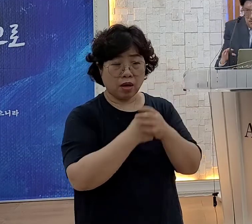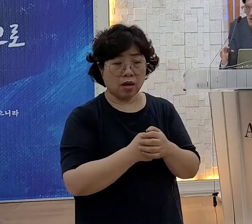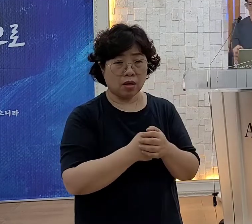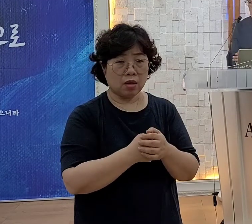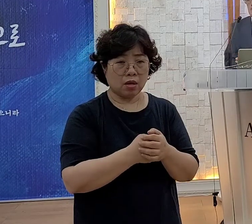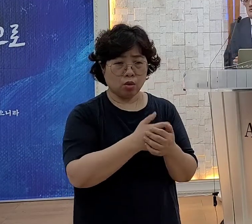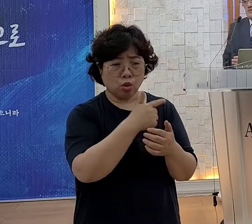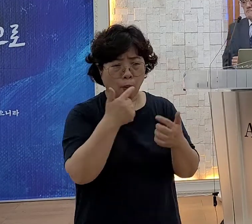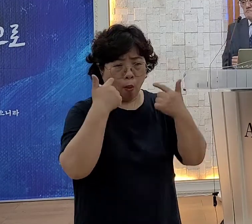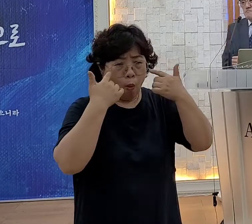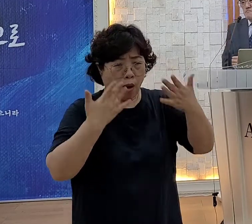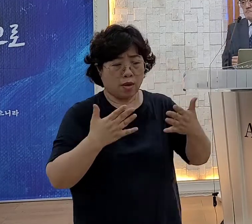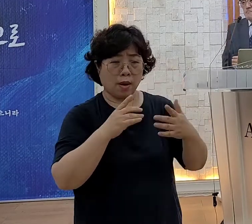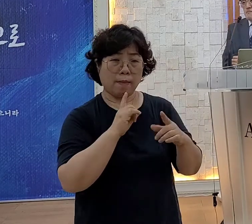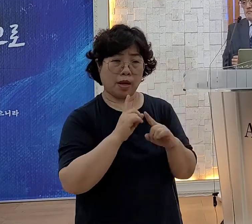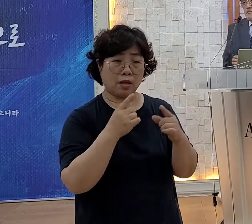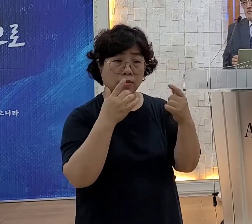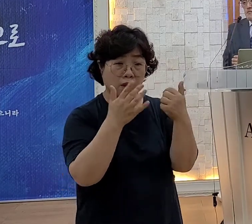너무나도 정확한 성경.